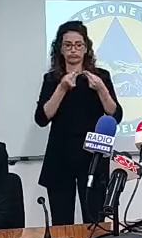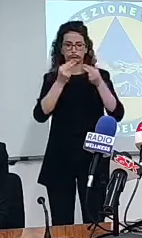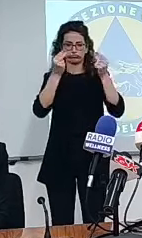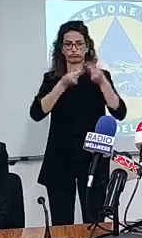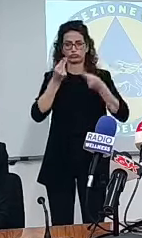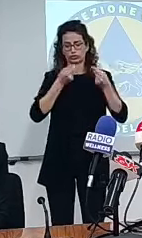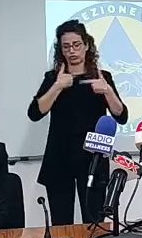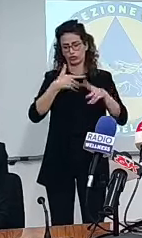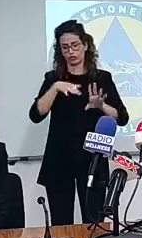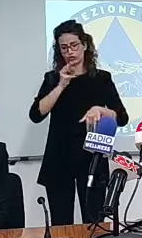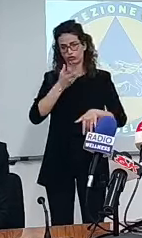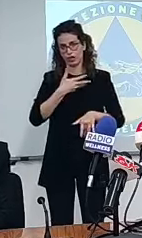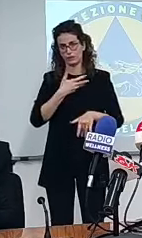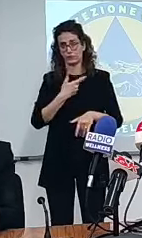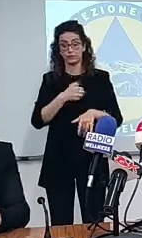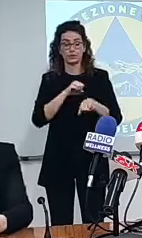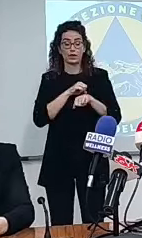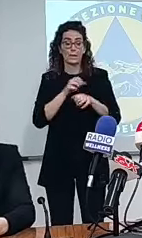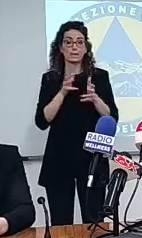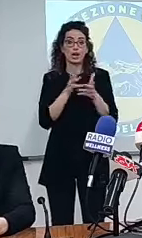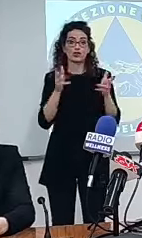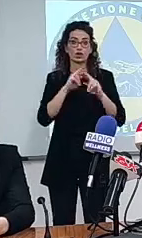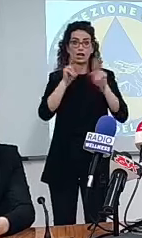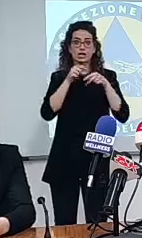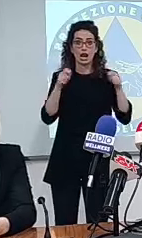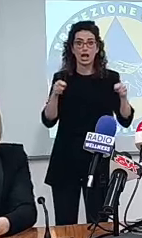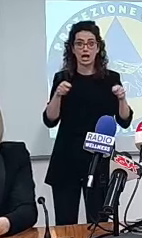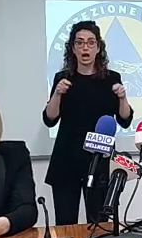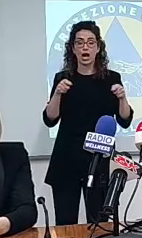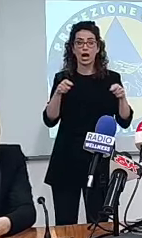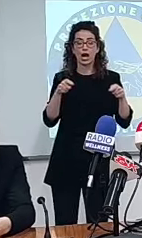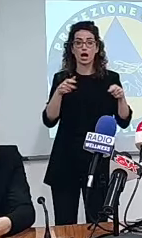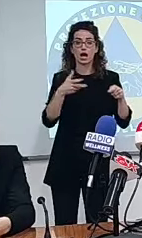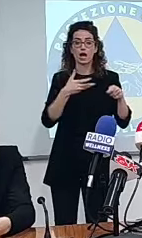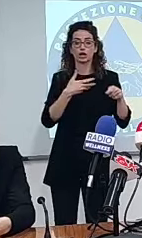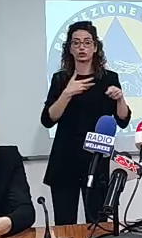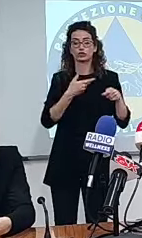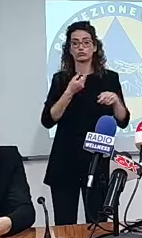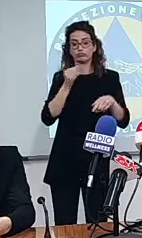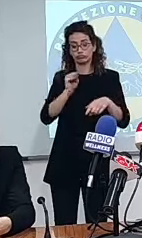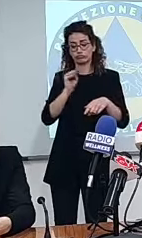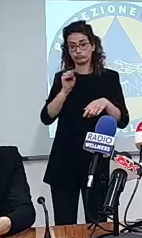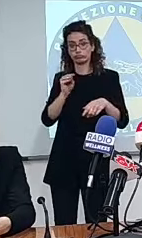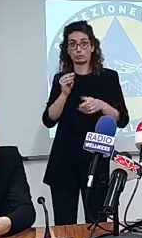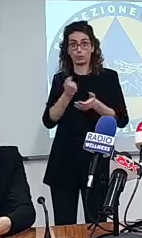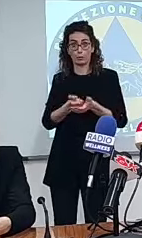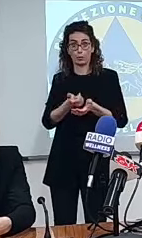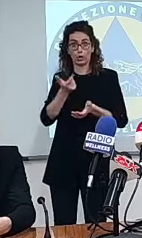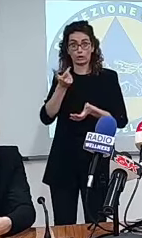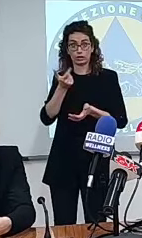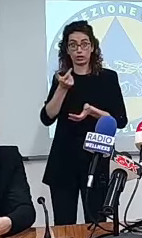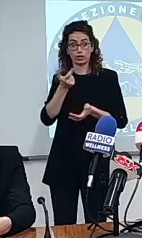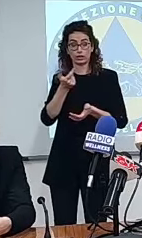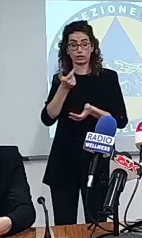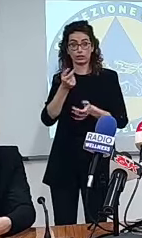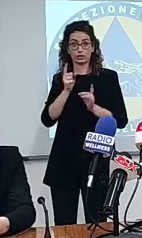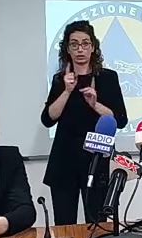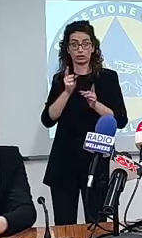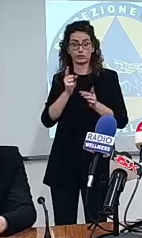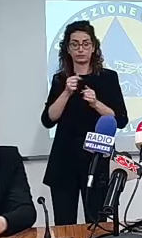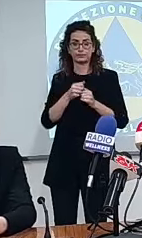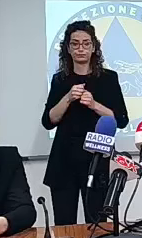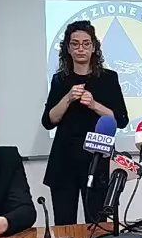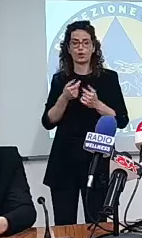la maggioranza ha posto, la Lega ha posto un paio di questioni che sono fondamentali, di fare sicuramente